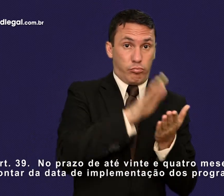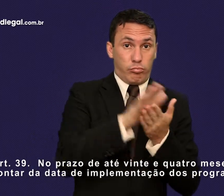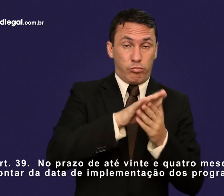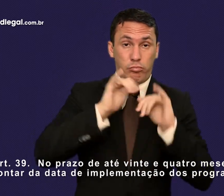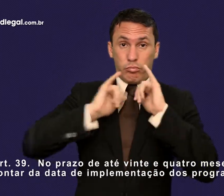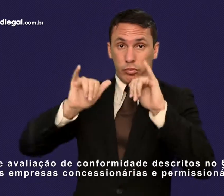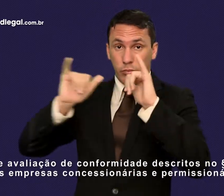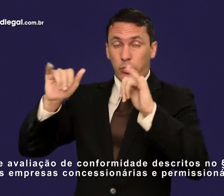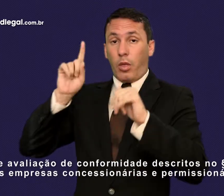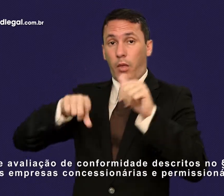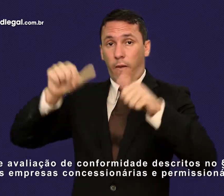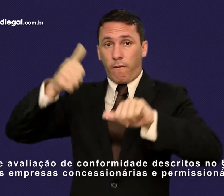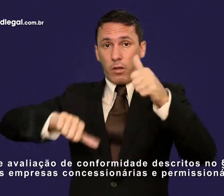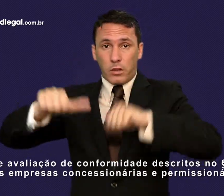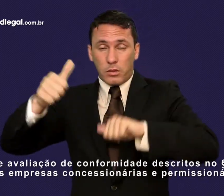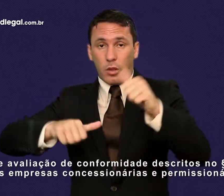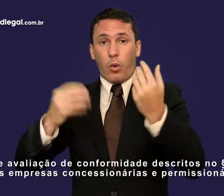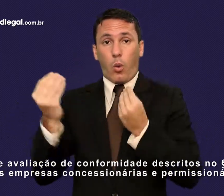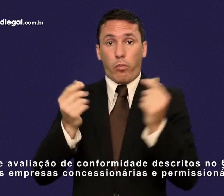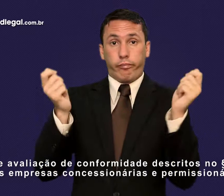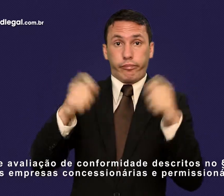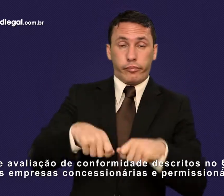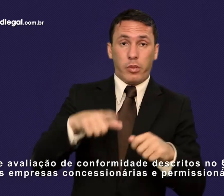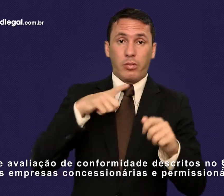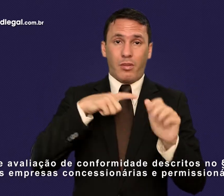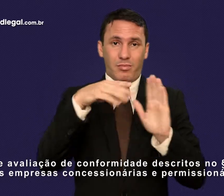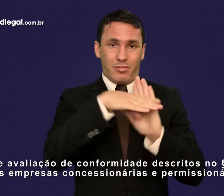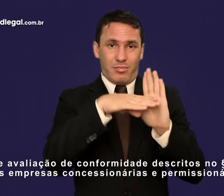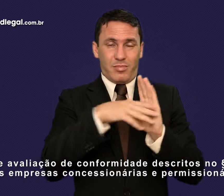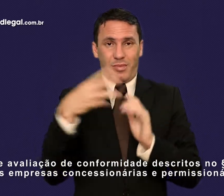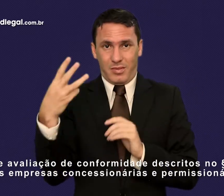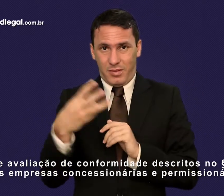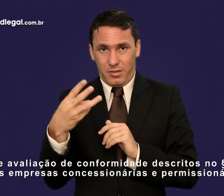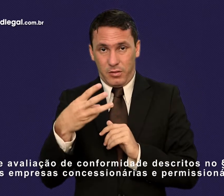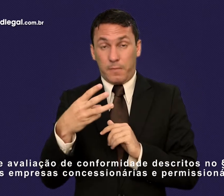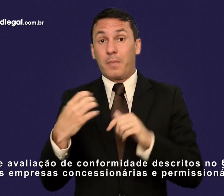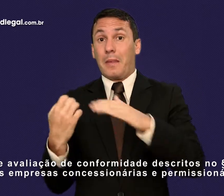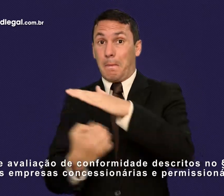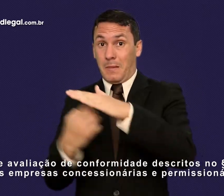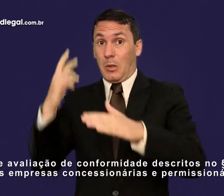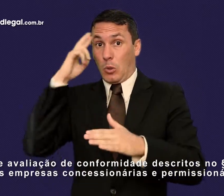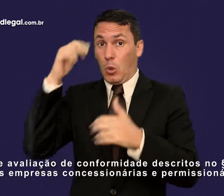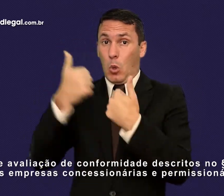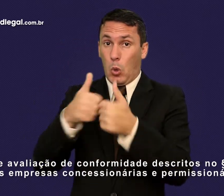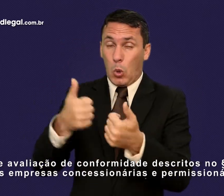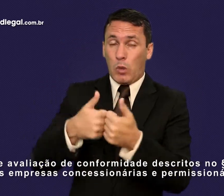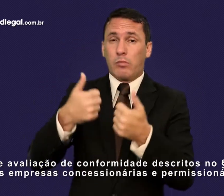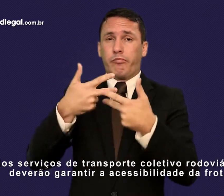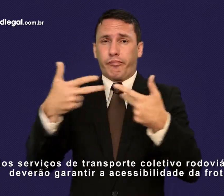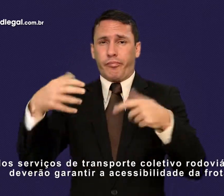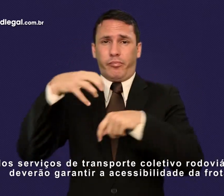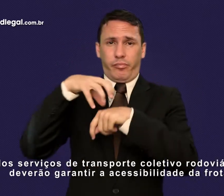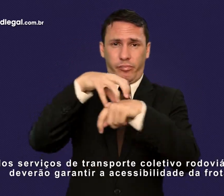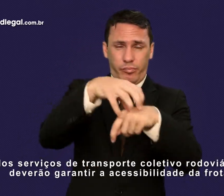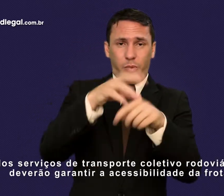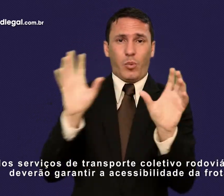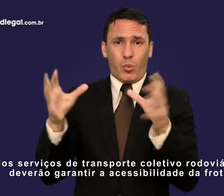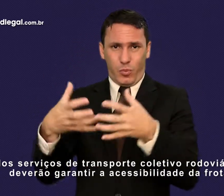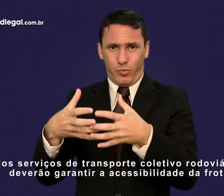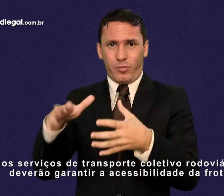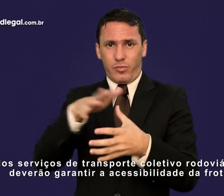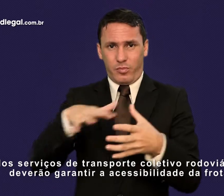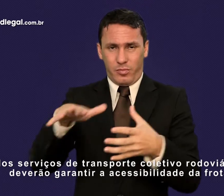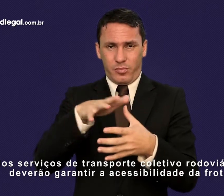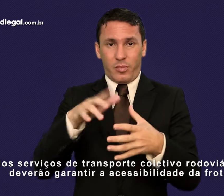implementação dos programas de avaliação de conformidade descritos no parágrafo 3º, as empresas concessionárias e permissionárias dos serviços de